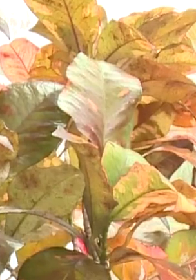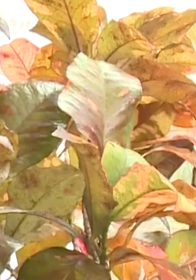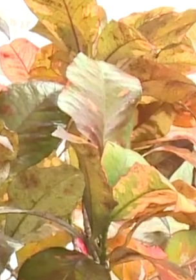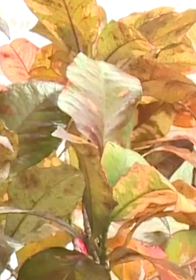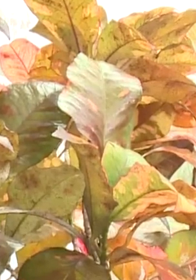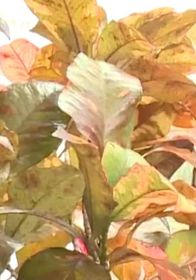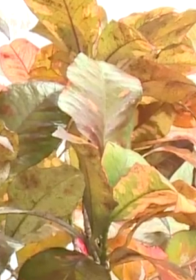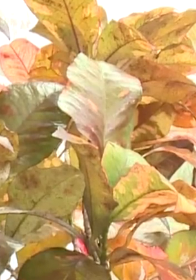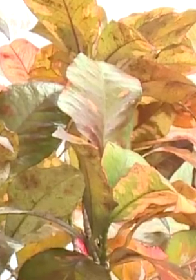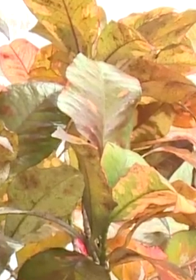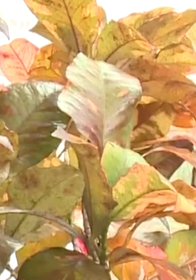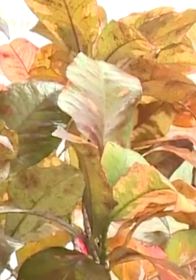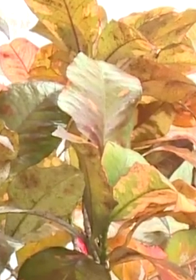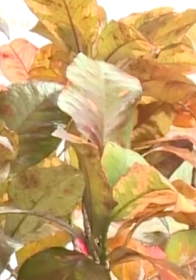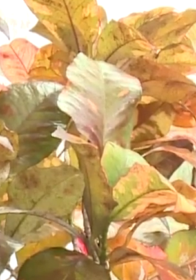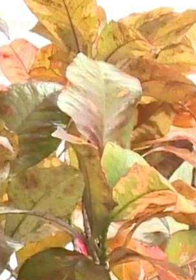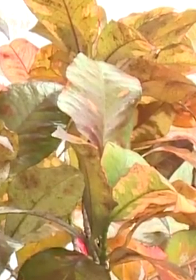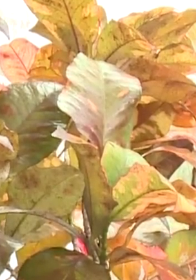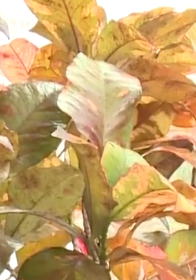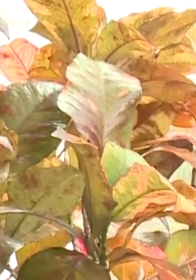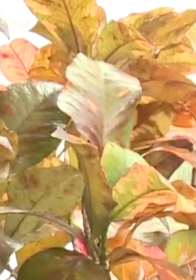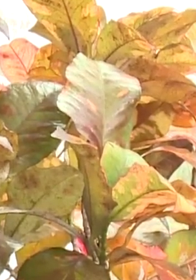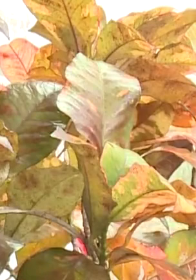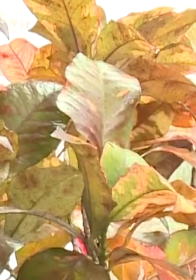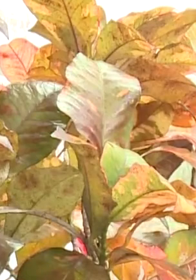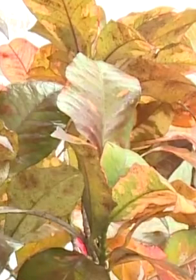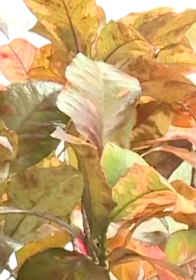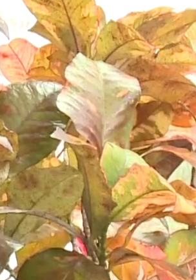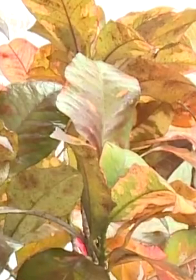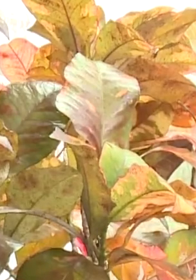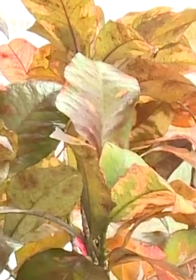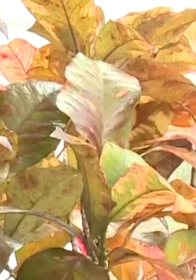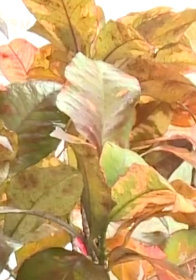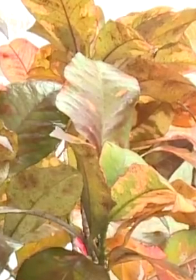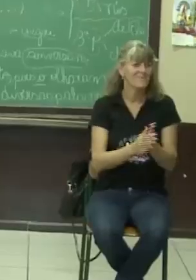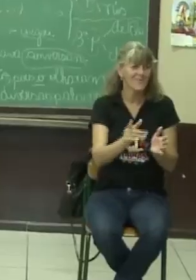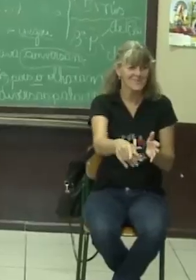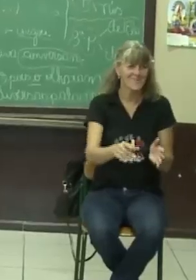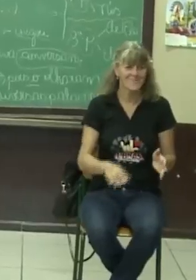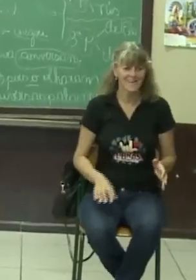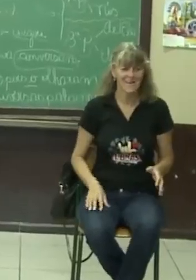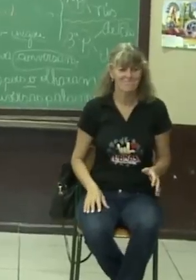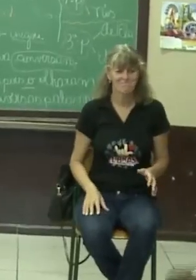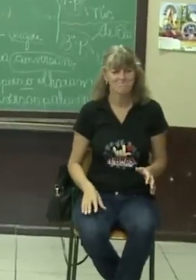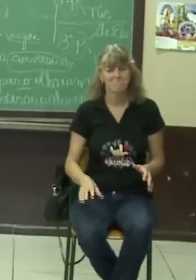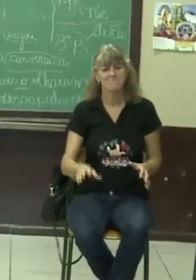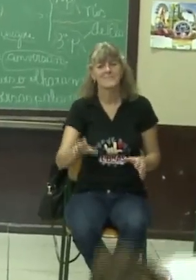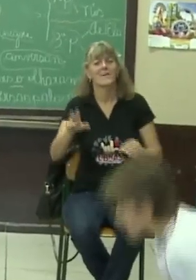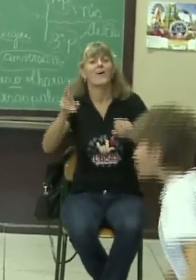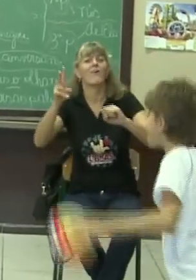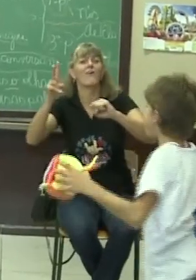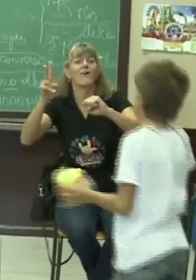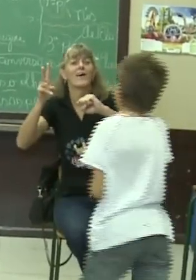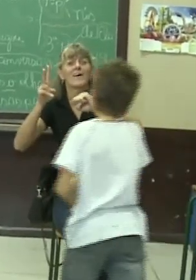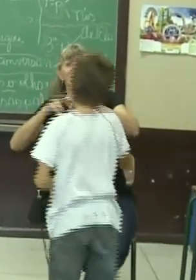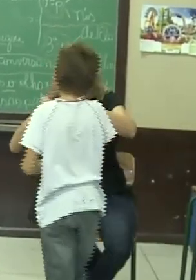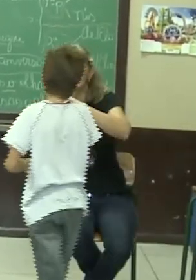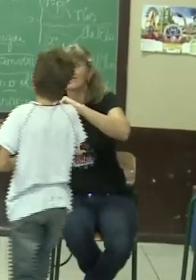tem assim, esses depoimentos assim, quase todo dia dos pais. Durante mais de um século, a língua de sinais